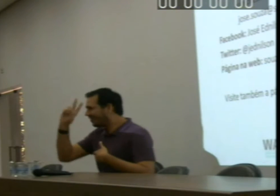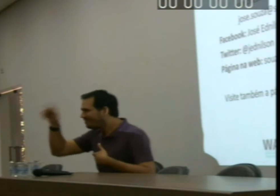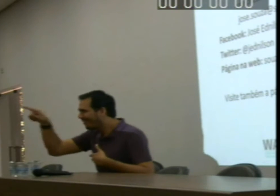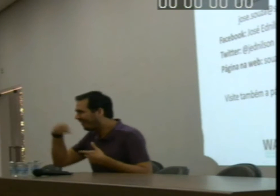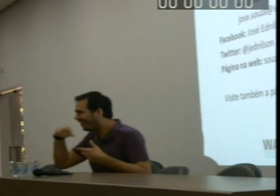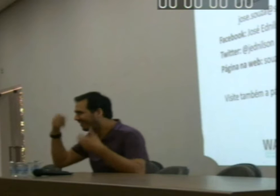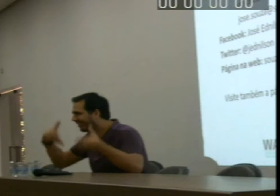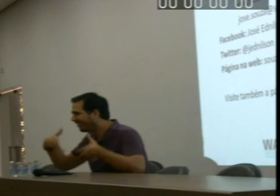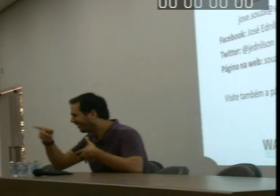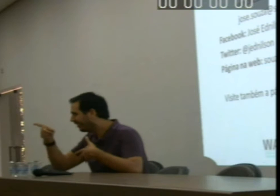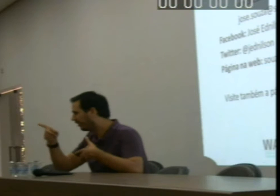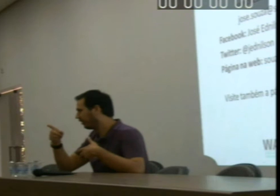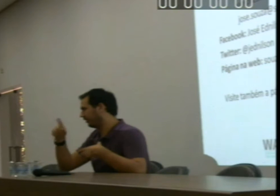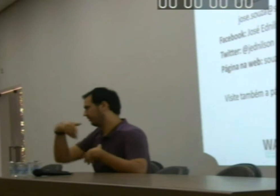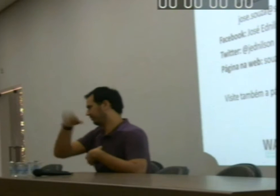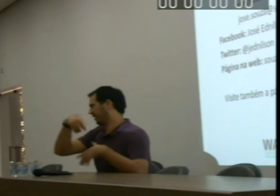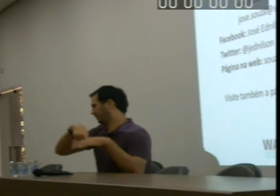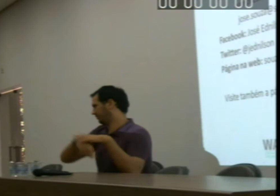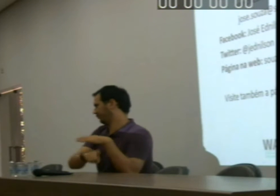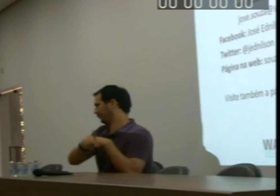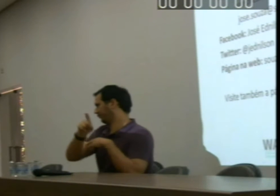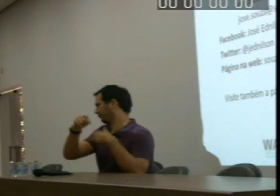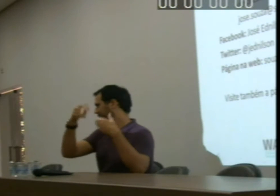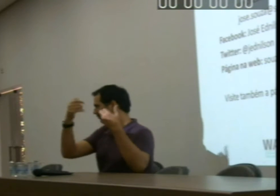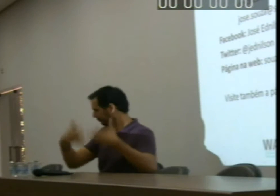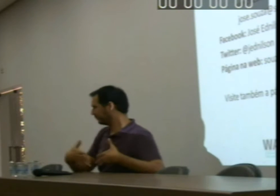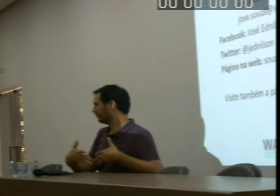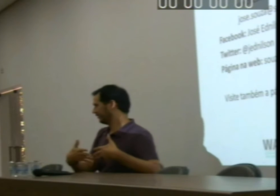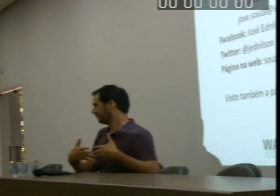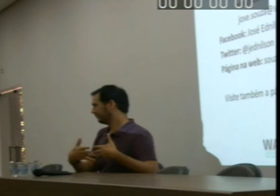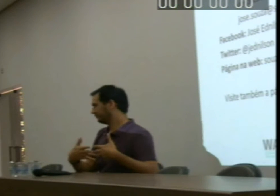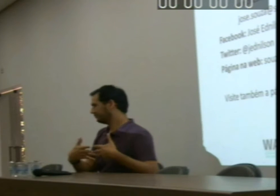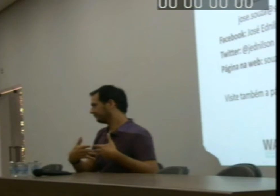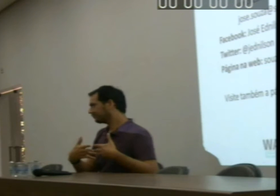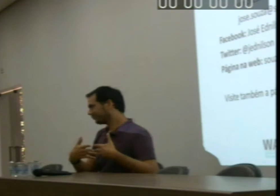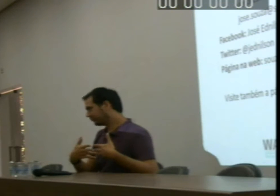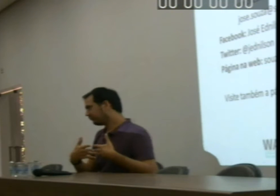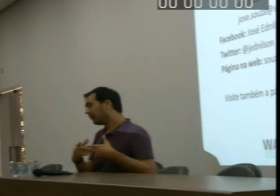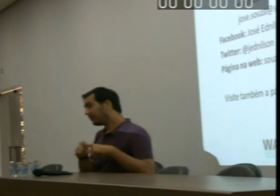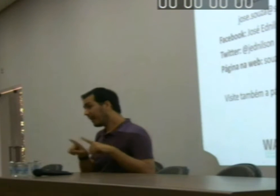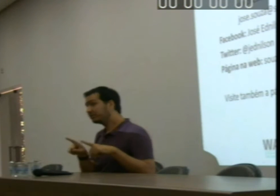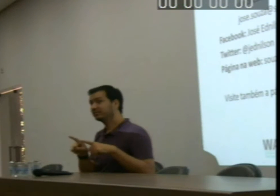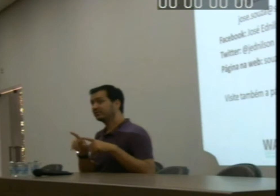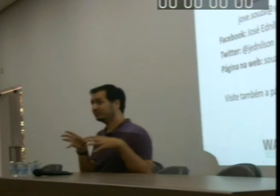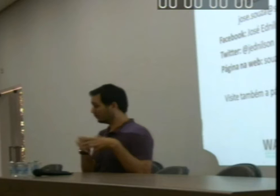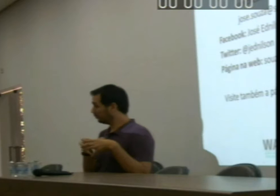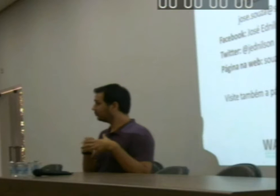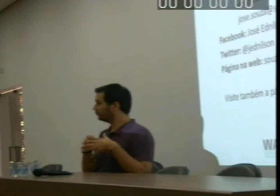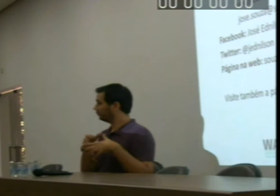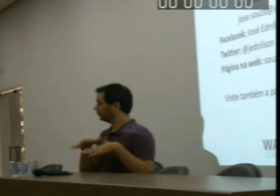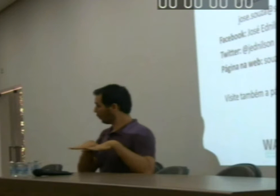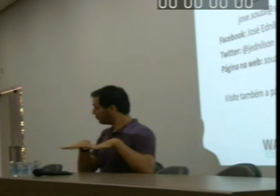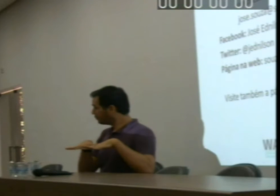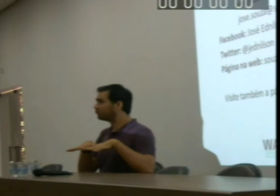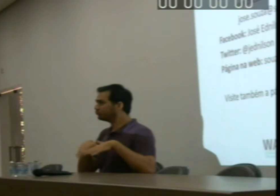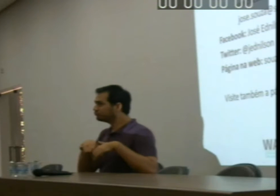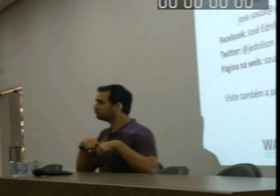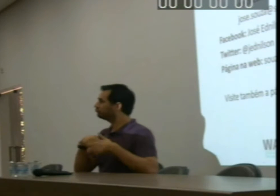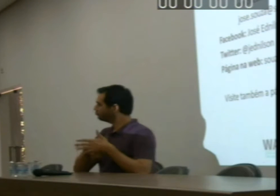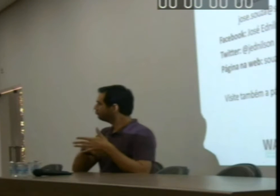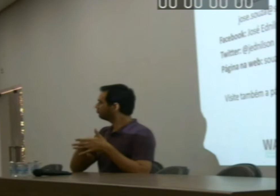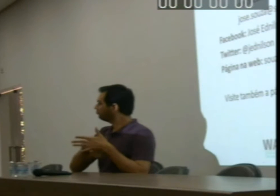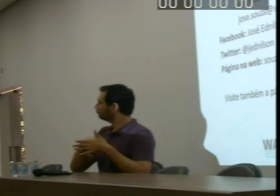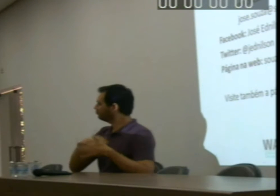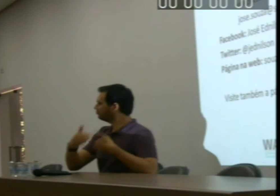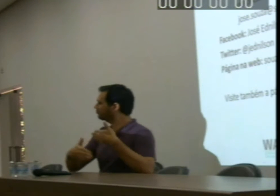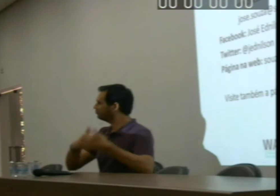isso então lembro Edgar de Explicar sobre isso né porque tem um conhecimento mais profundo é uma questão mais aprofundada